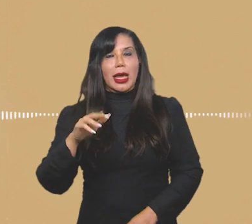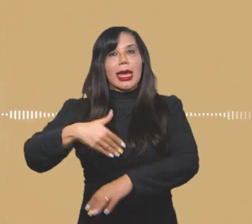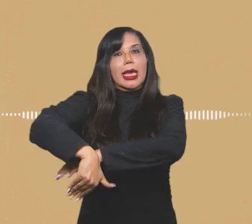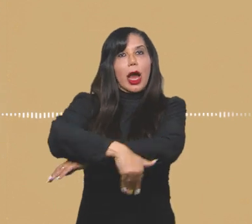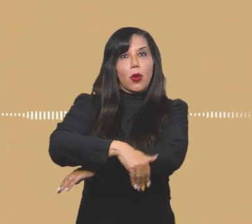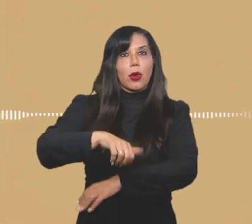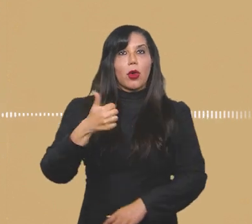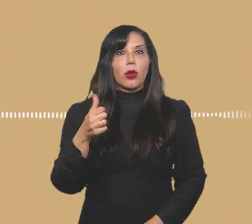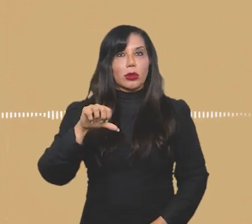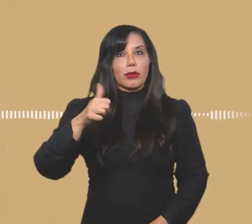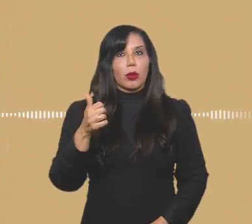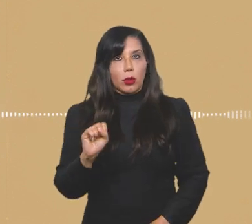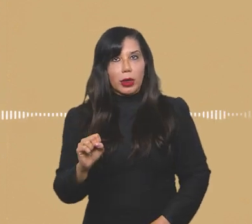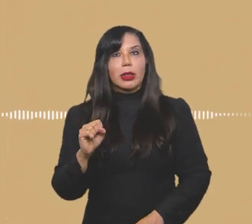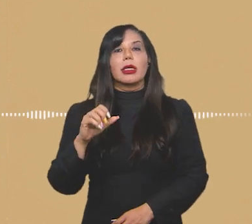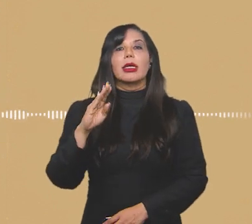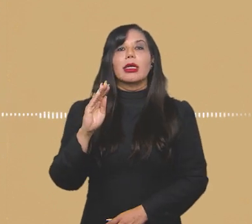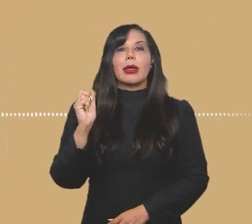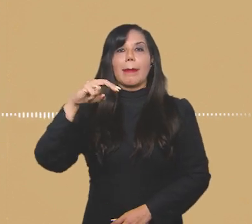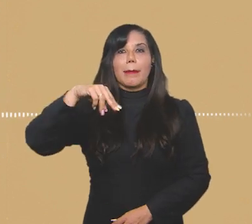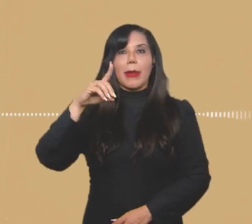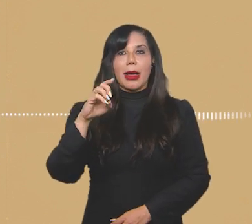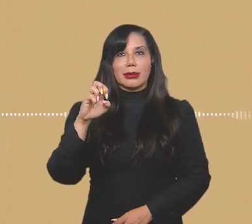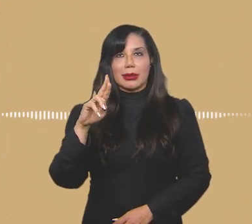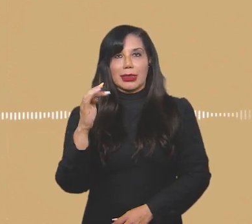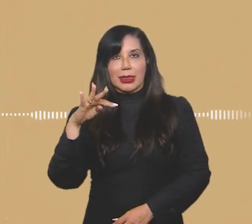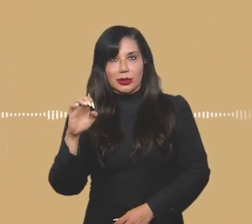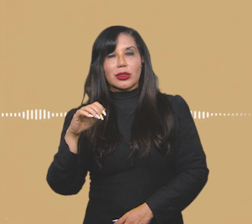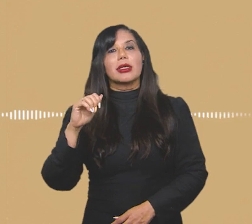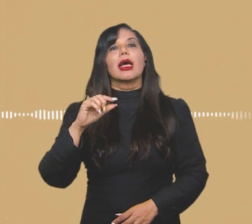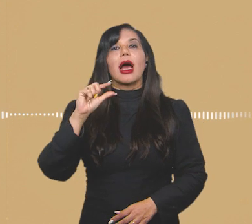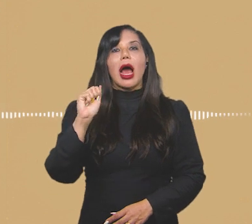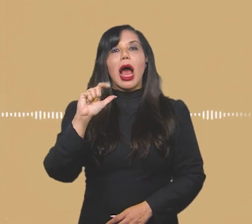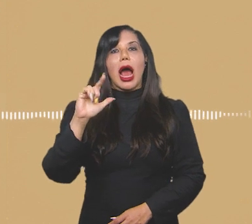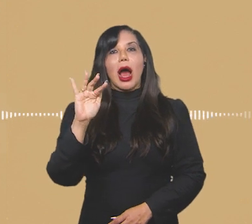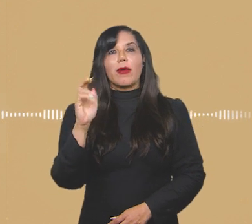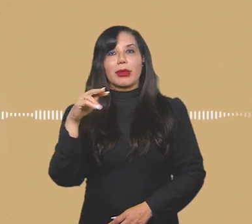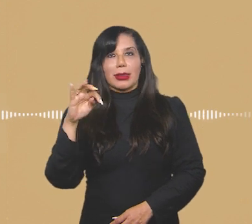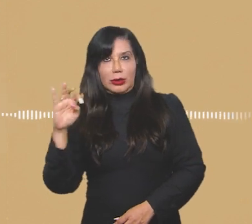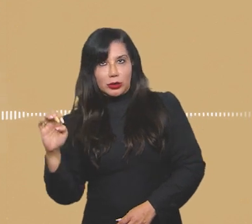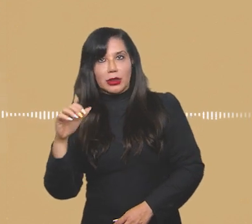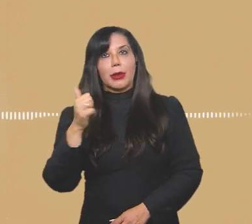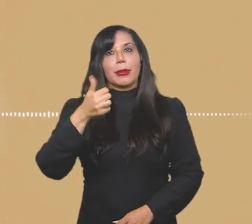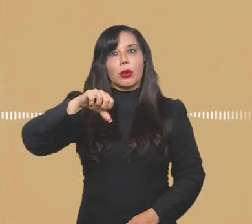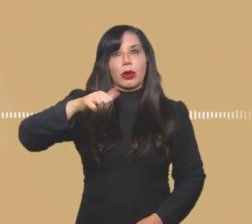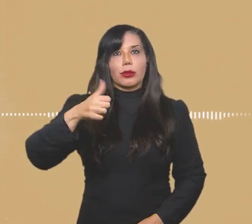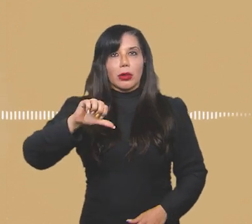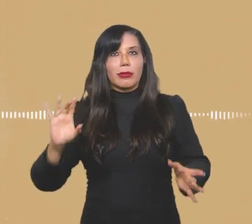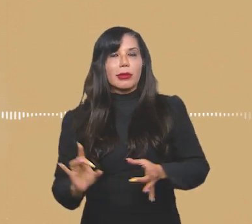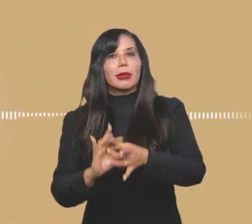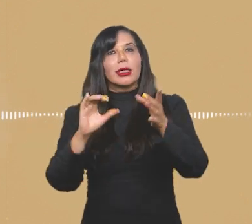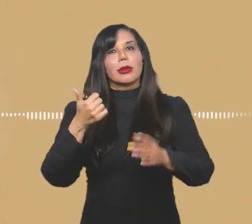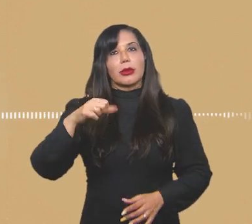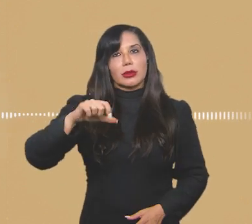e a Rua. 1918, O Bandeirante e o Alfinete. 1919, A